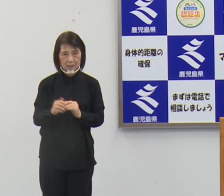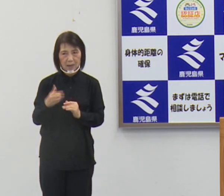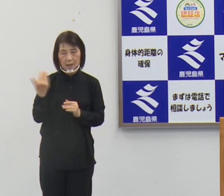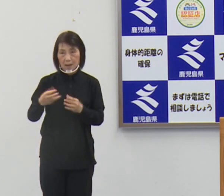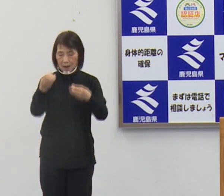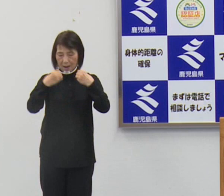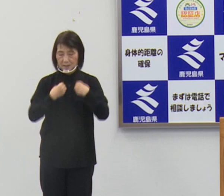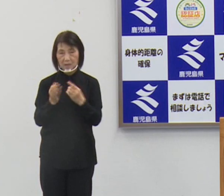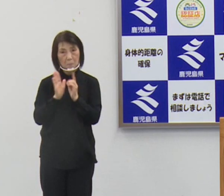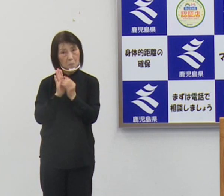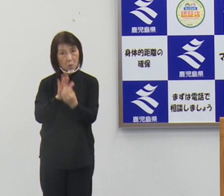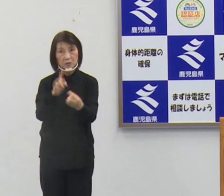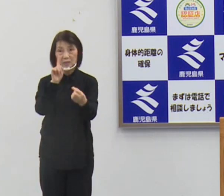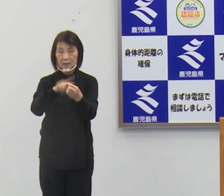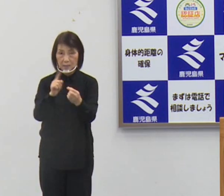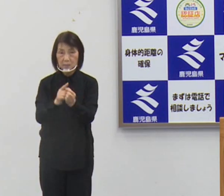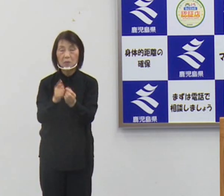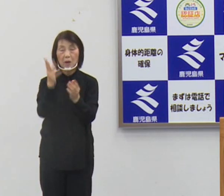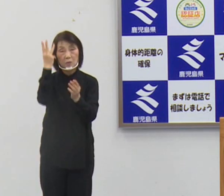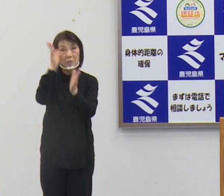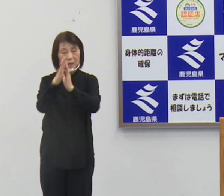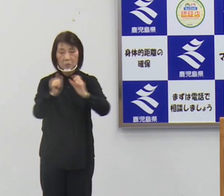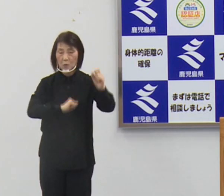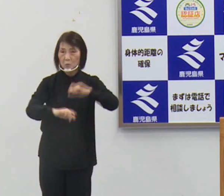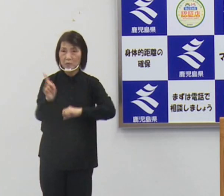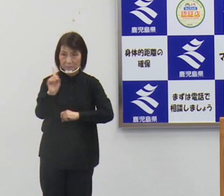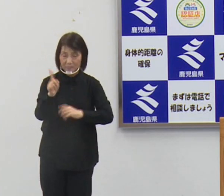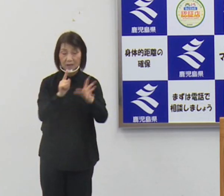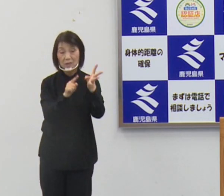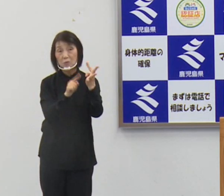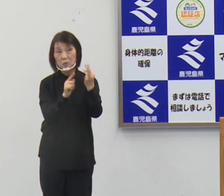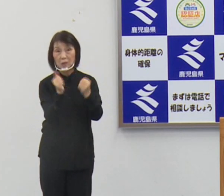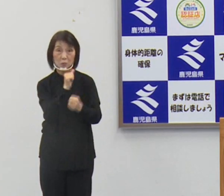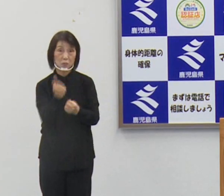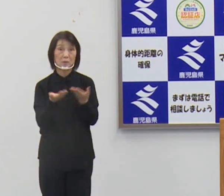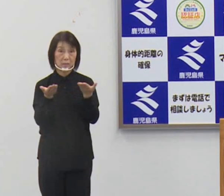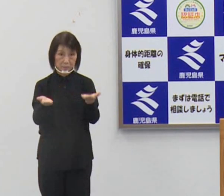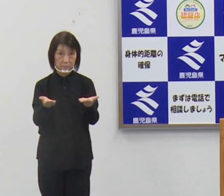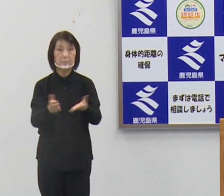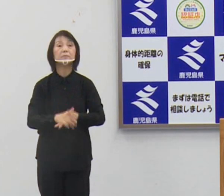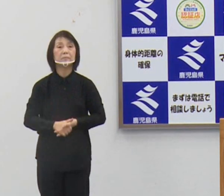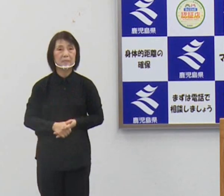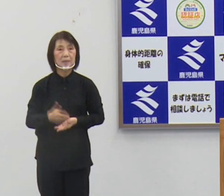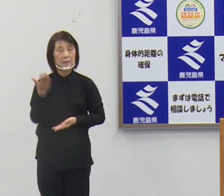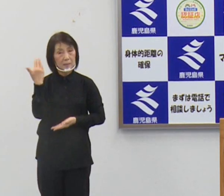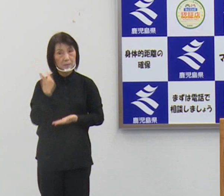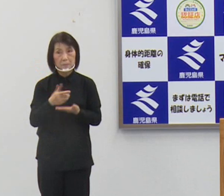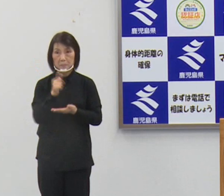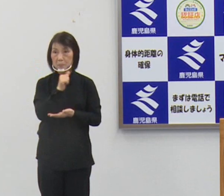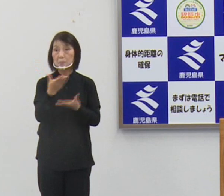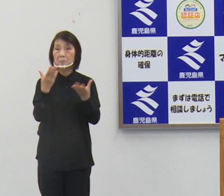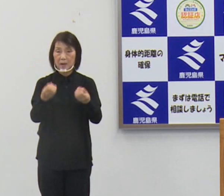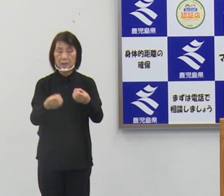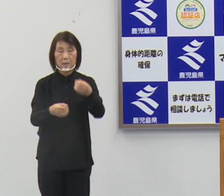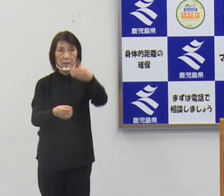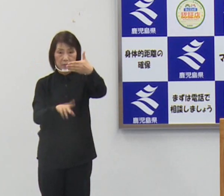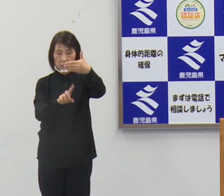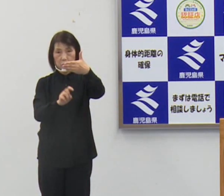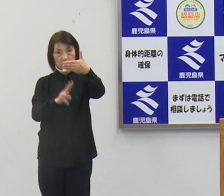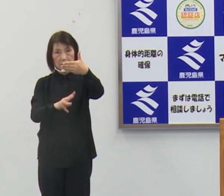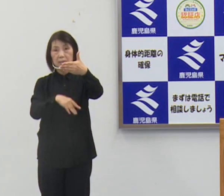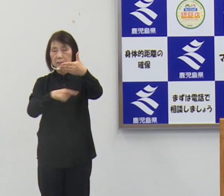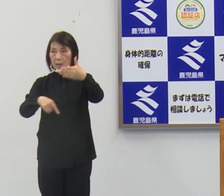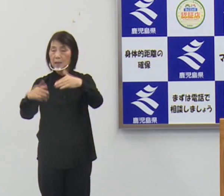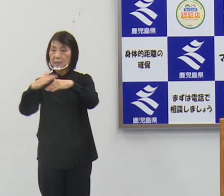次に感染防止対策等について県の取り組みをいくつかご紹介をいたします。すでに発表いたしました通り13日から鹿児島市と